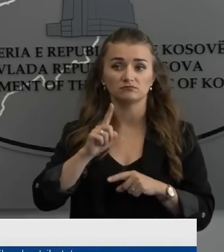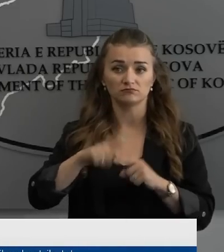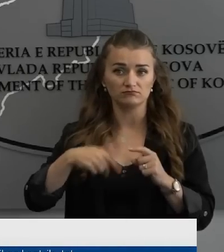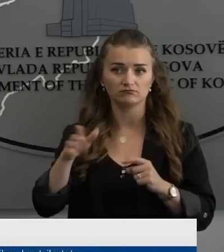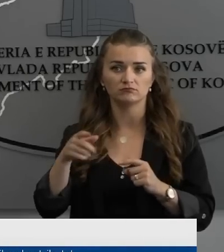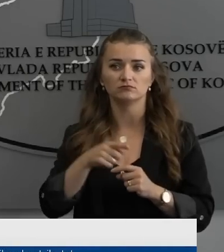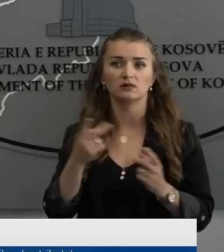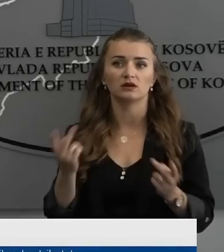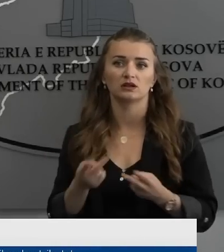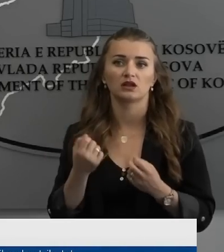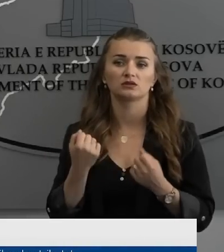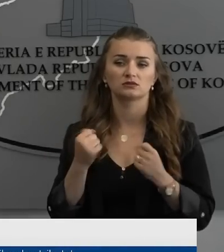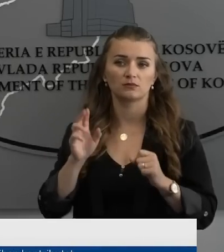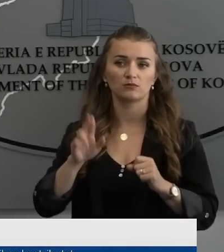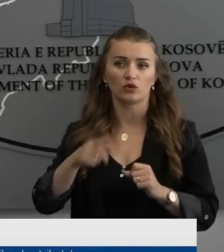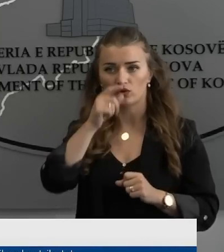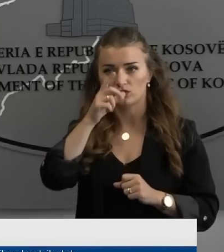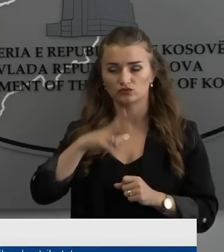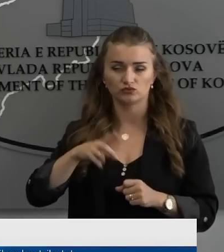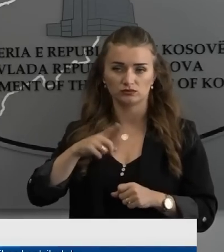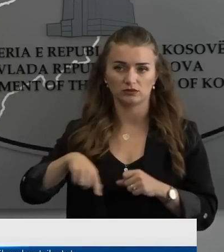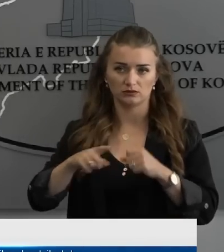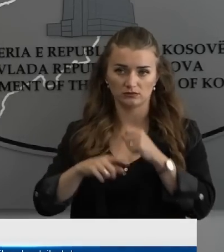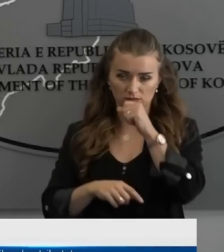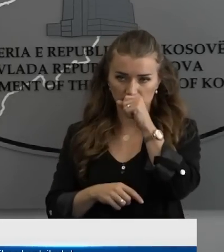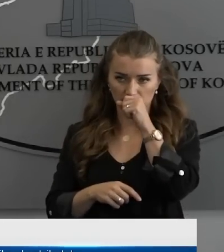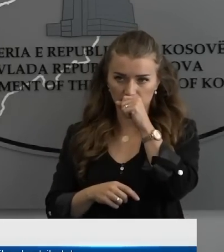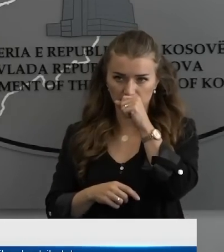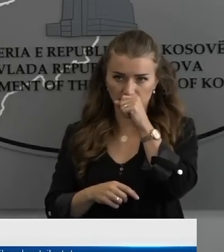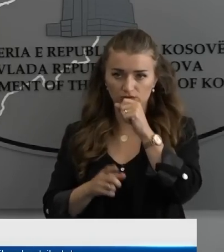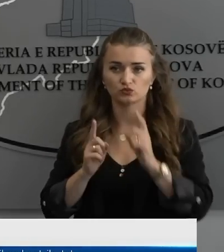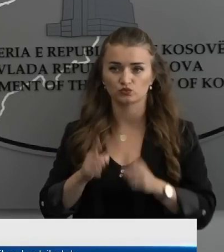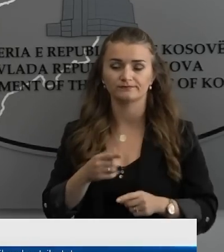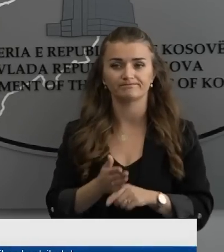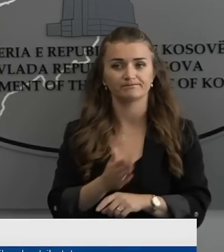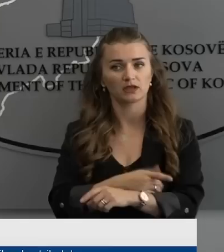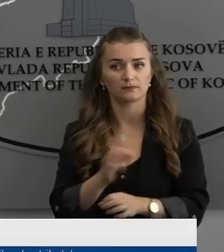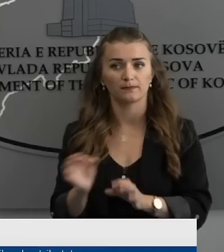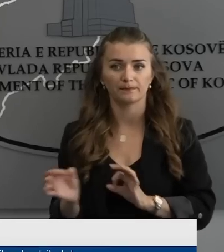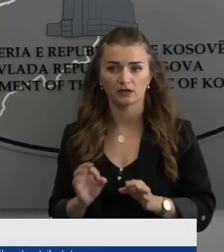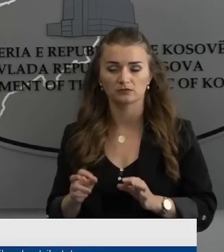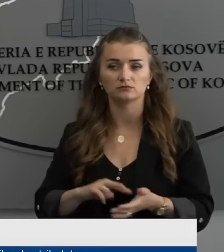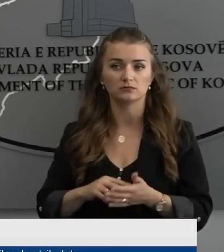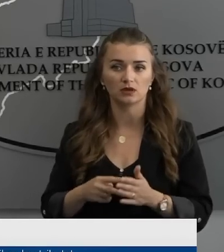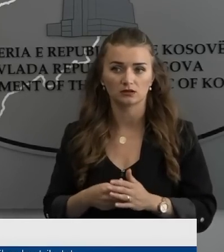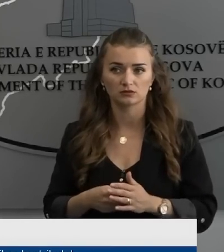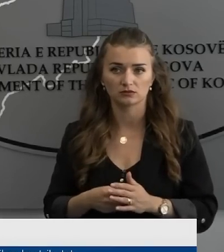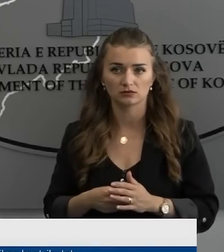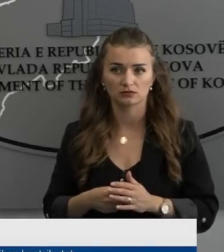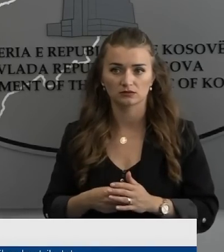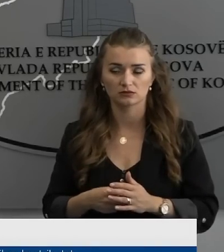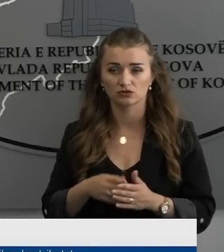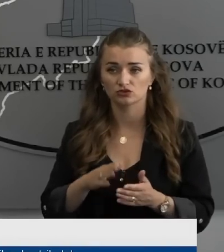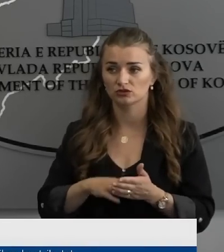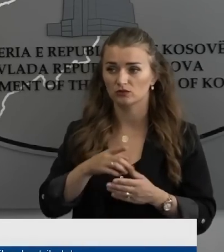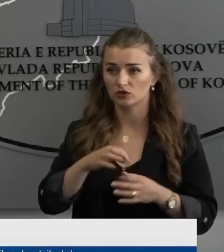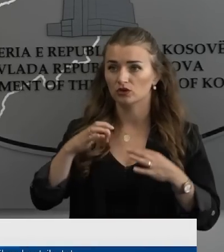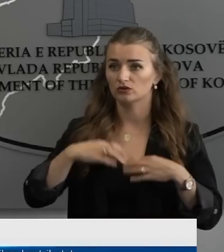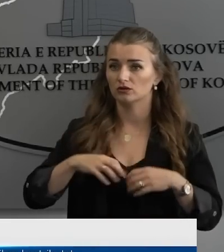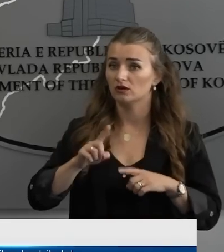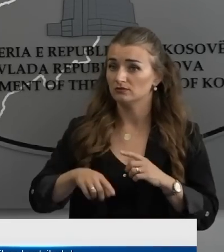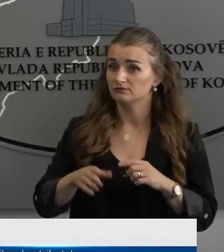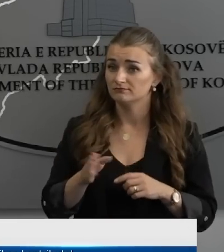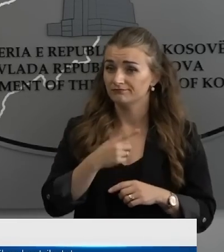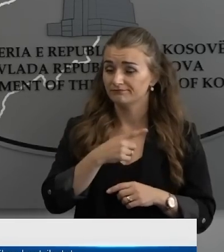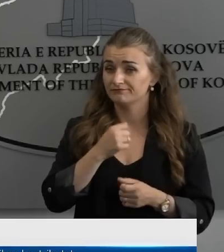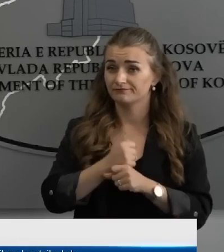zgjedhjet e parakoshme, dakord, por duhet përgatitje. Tjetra, për ta larguar kryetarin nga ndërtesa